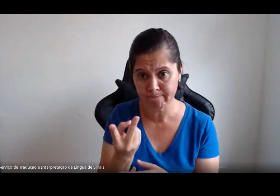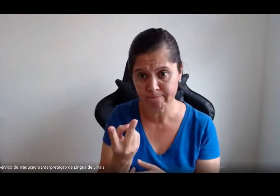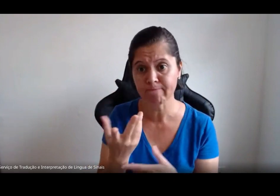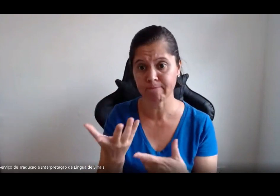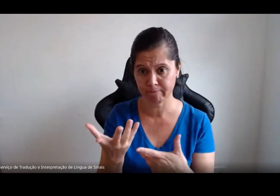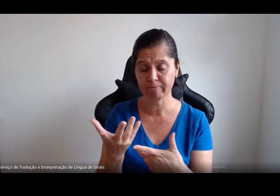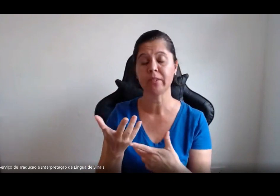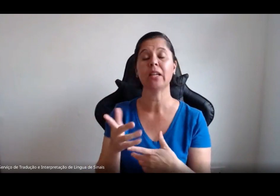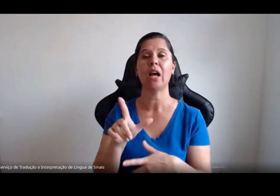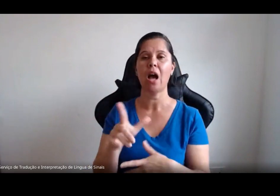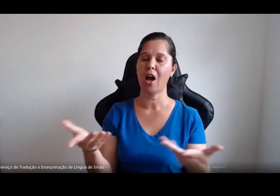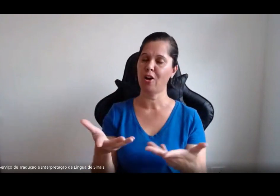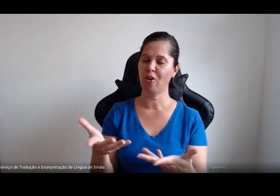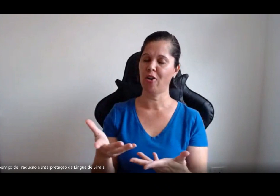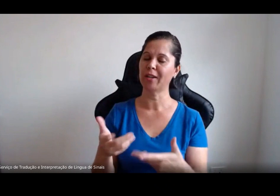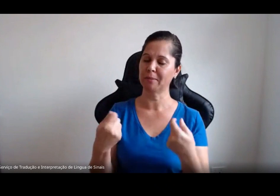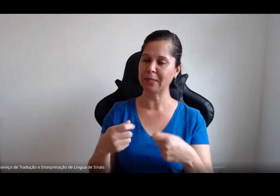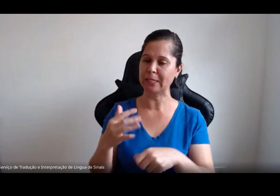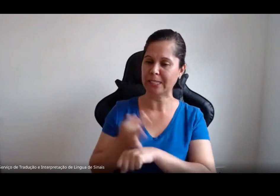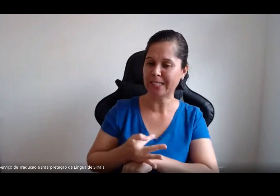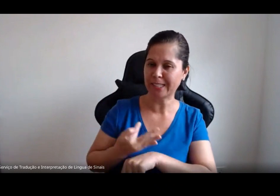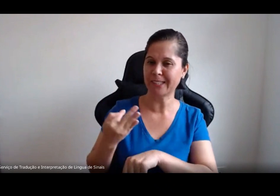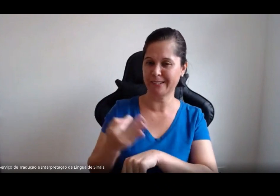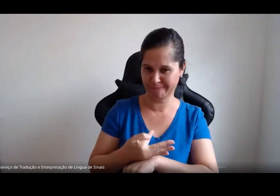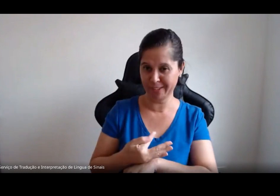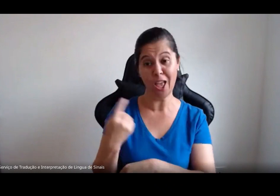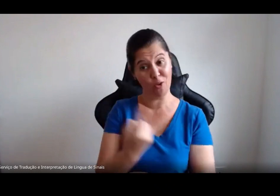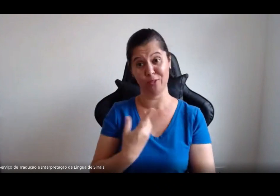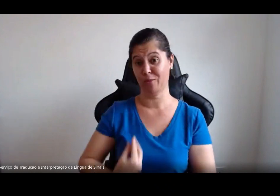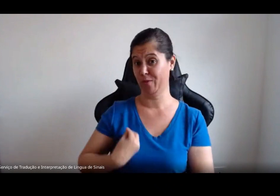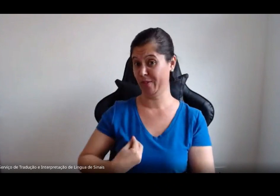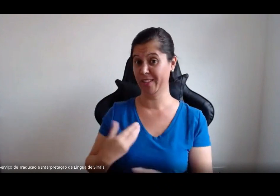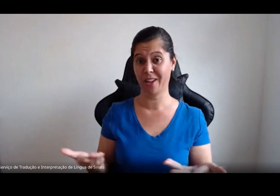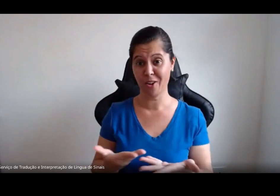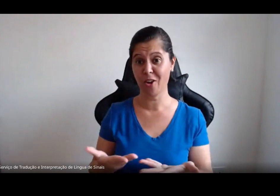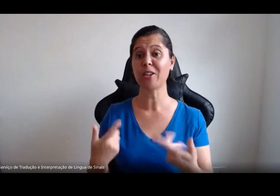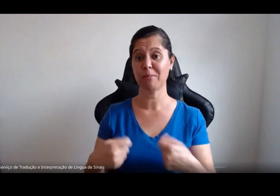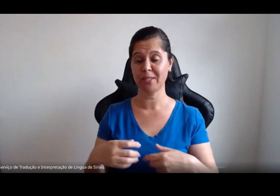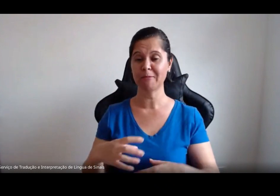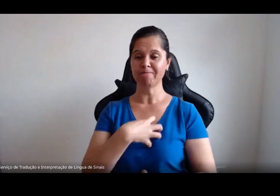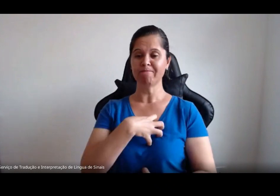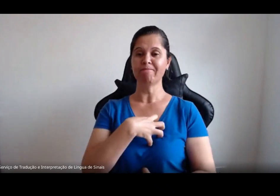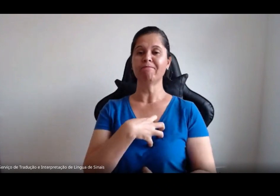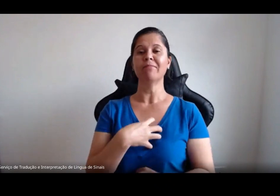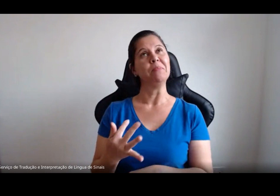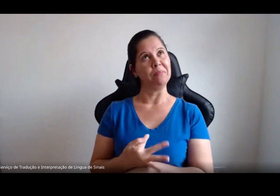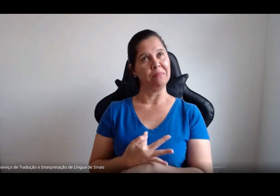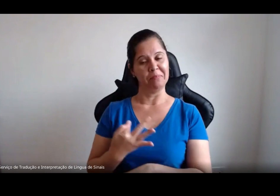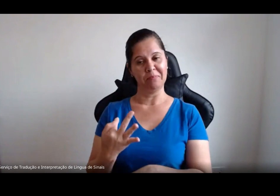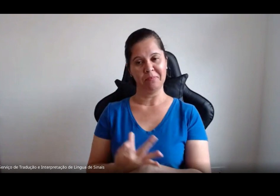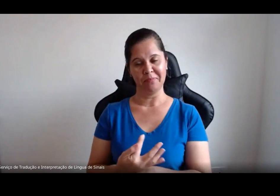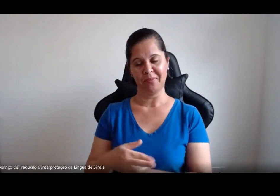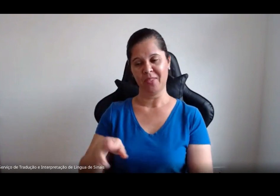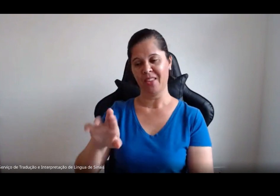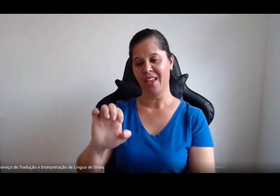da capacidade ou do fenômeno da resiliência, que está me interessando muito ultimamente. Falando assim